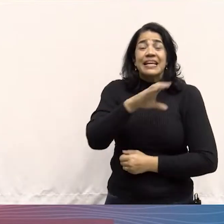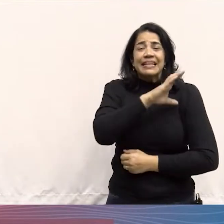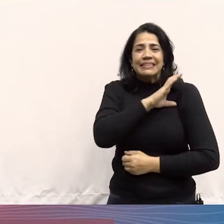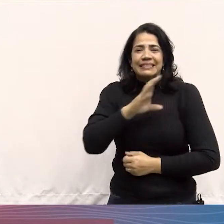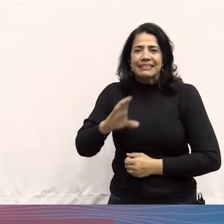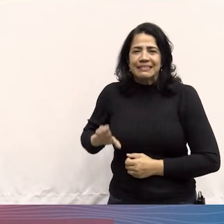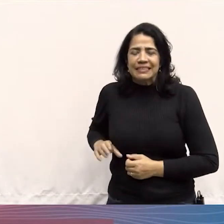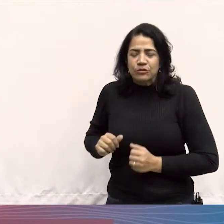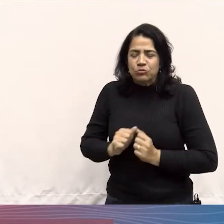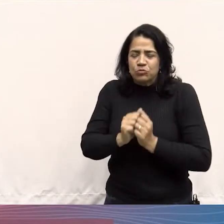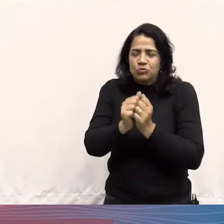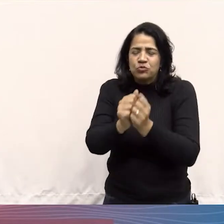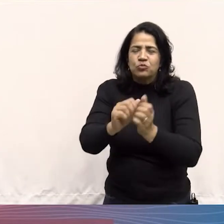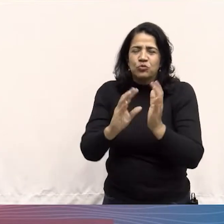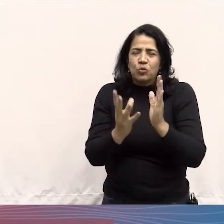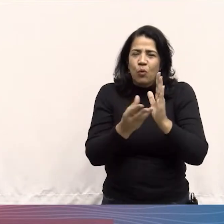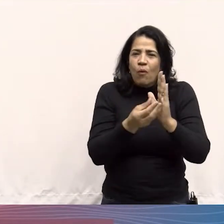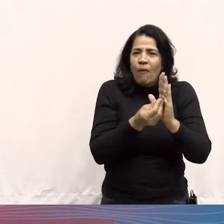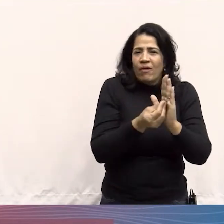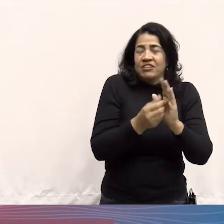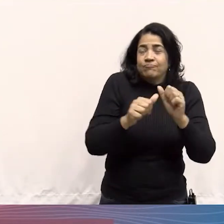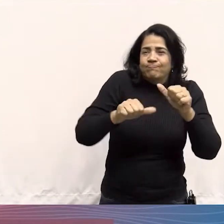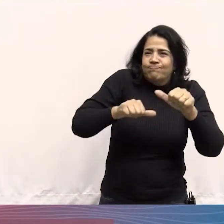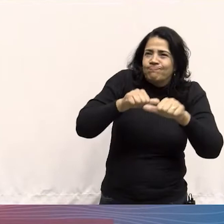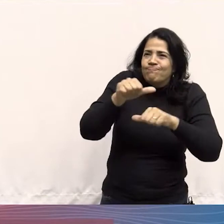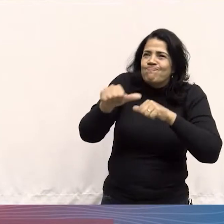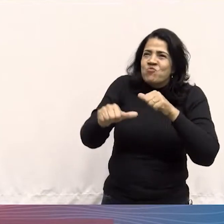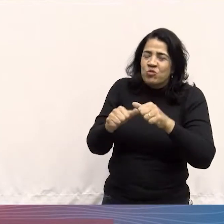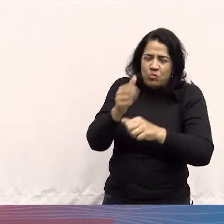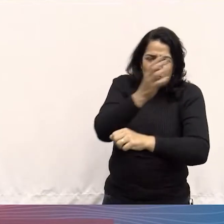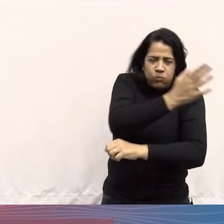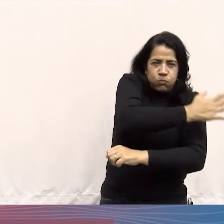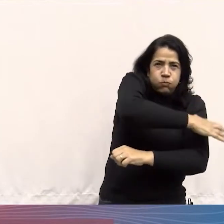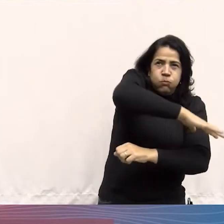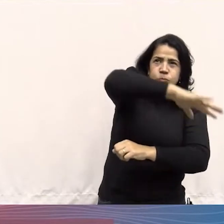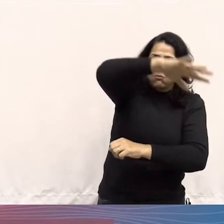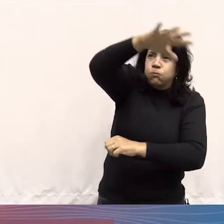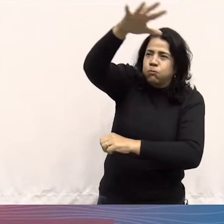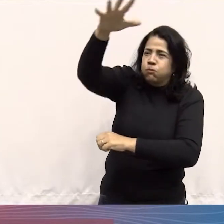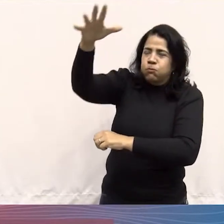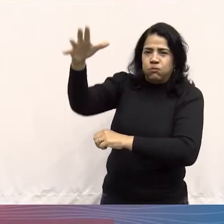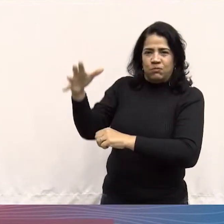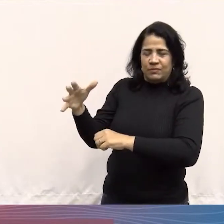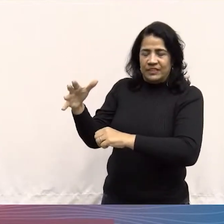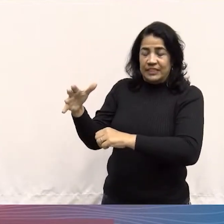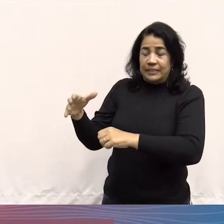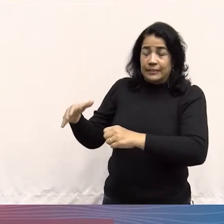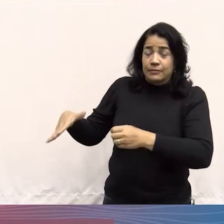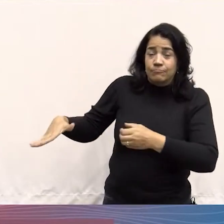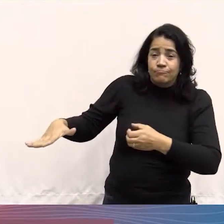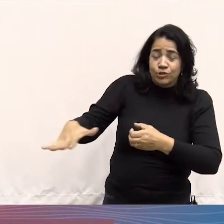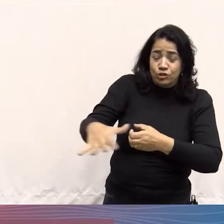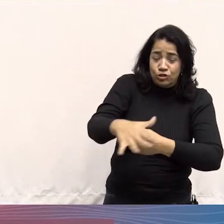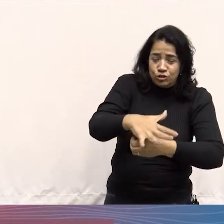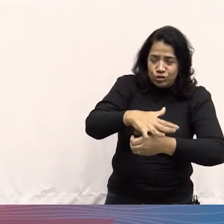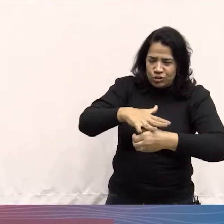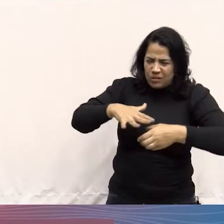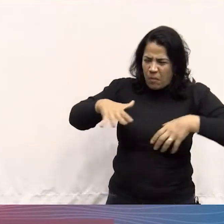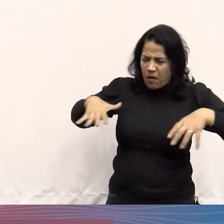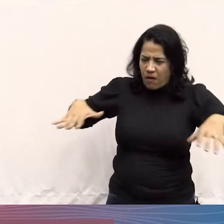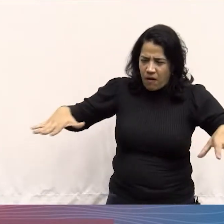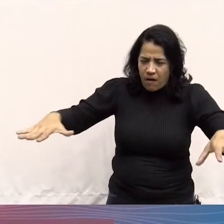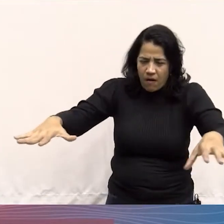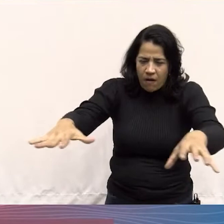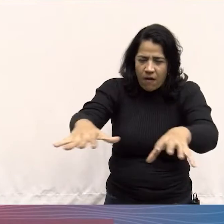grande montanha e encheu toda a terra. O Pedro falou de plenitude, é isso aí, irmãos.